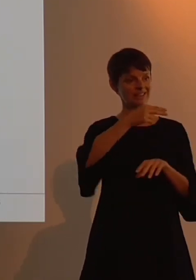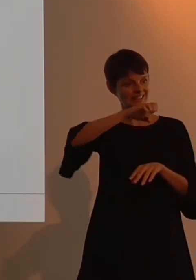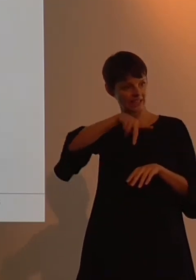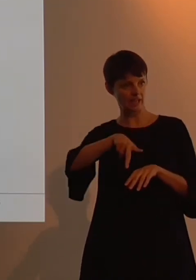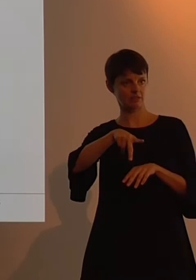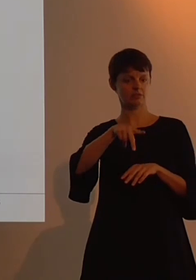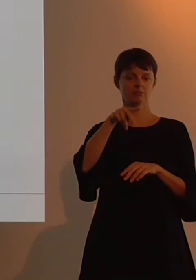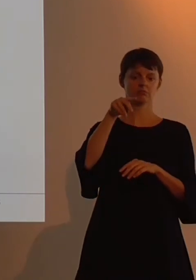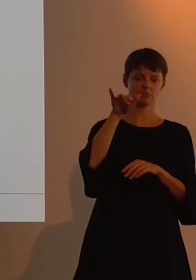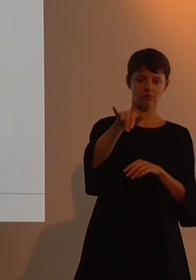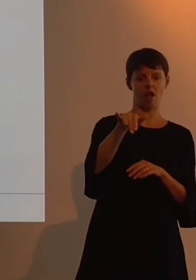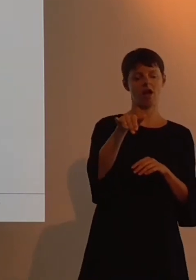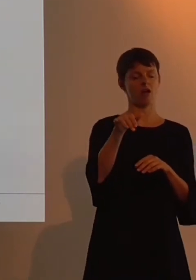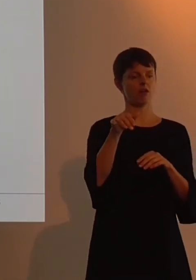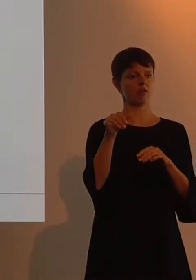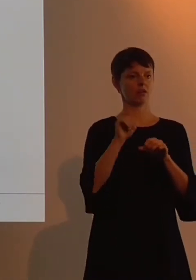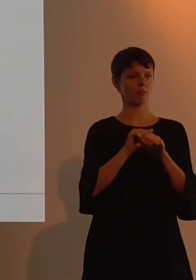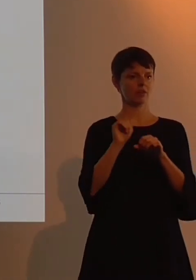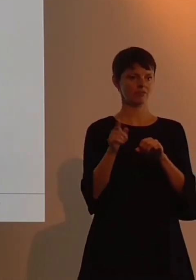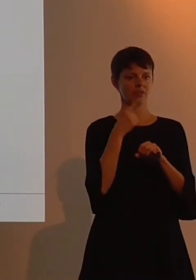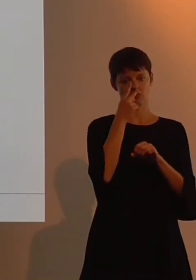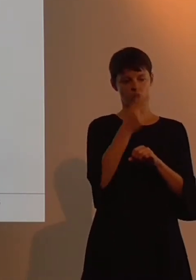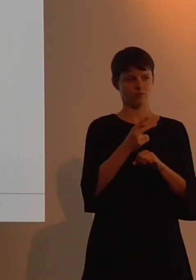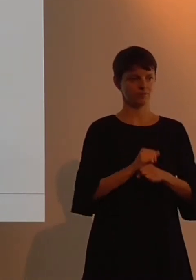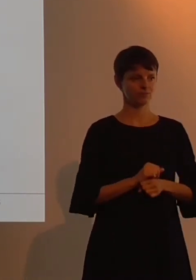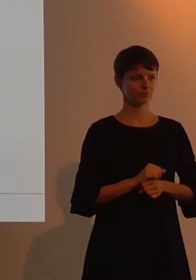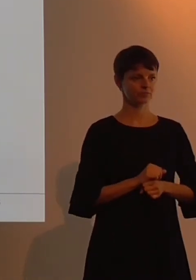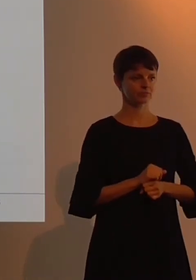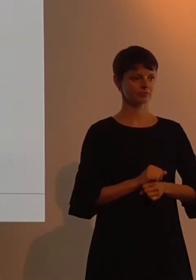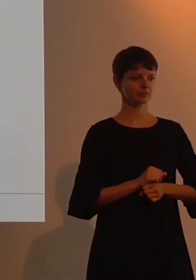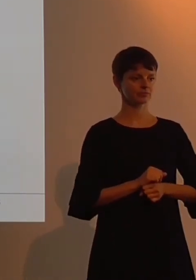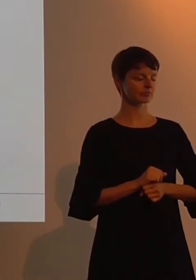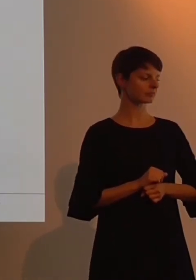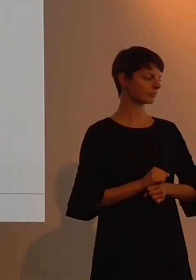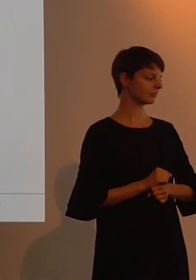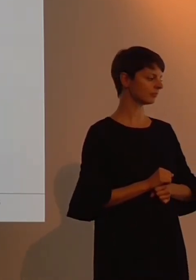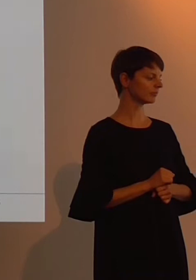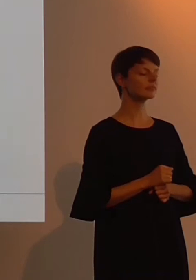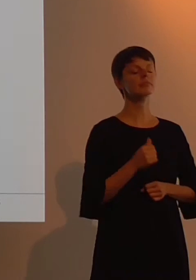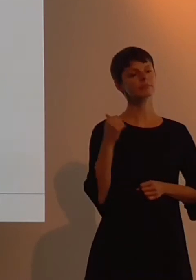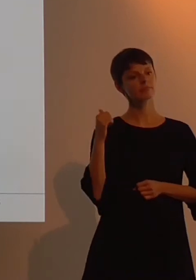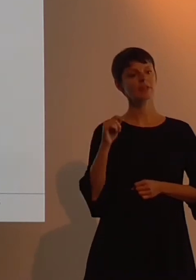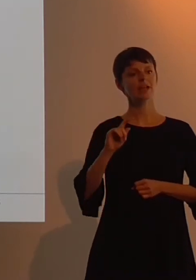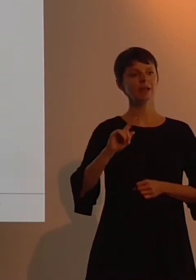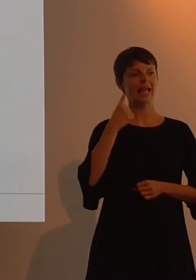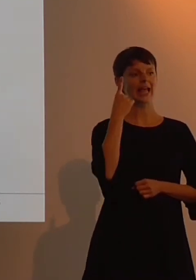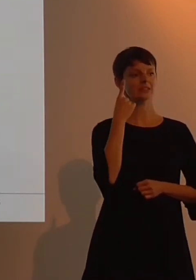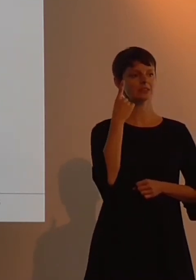Finanzen 2012 auf 2013, 1,7 auf 3 Millionen Euro. Hier und auch hier der Bedarf im